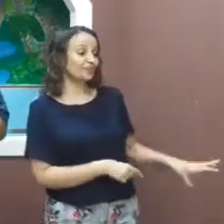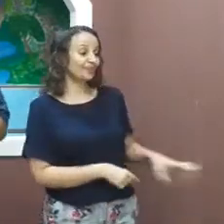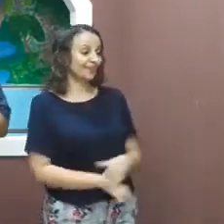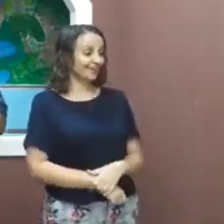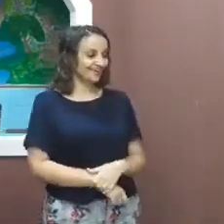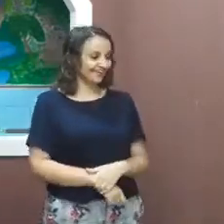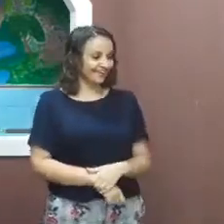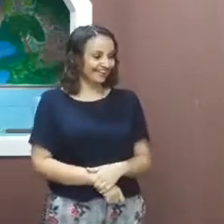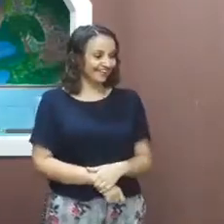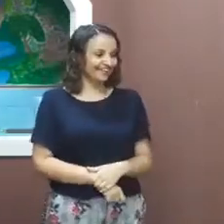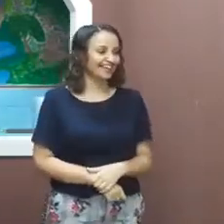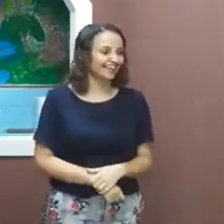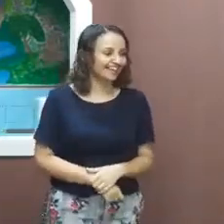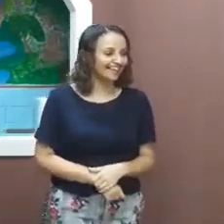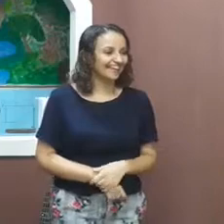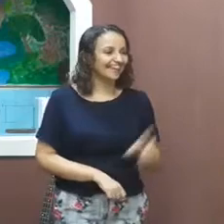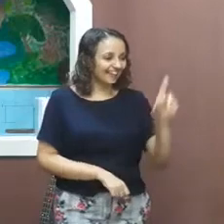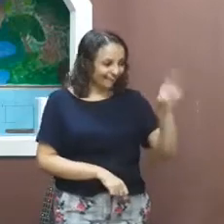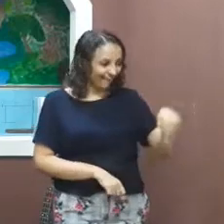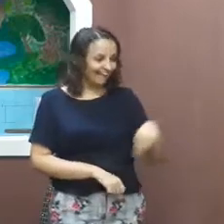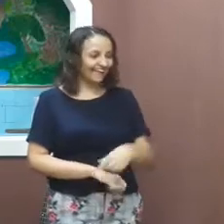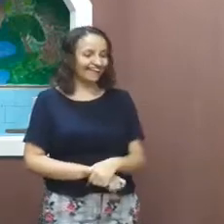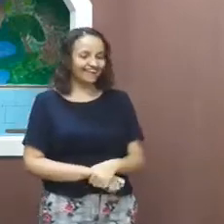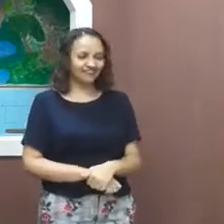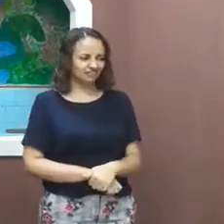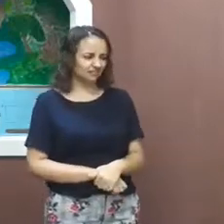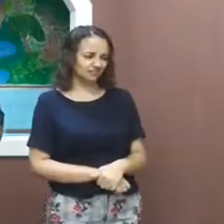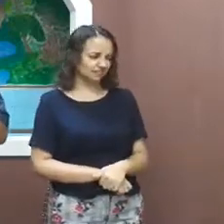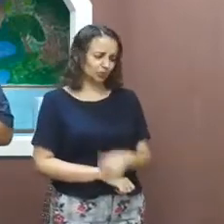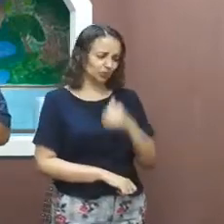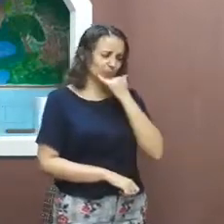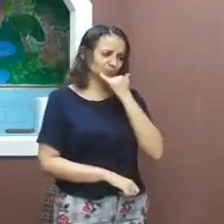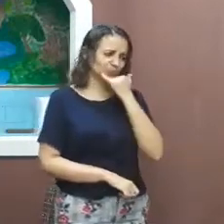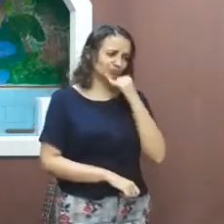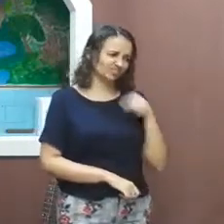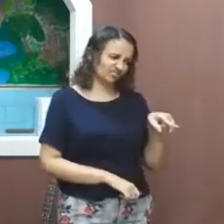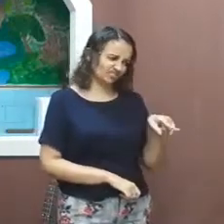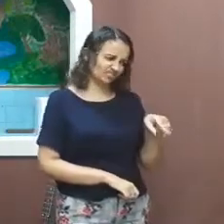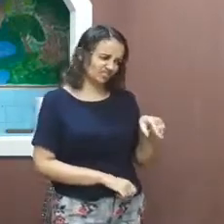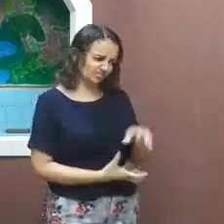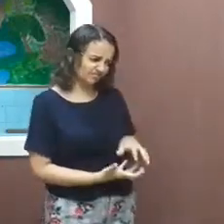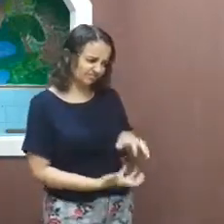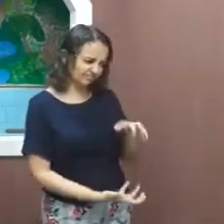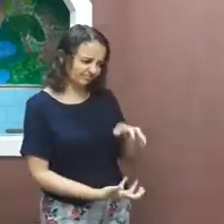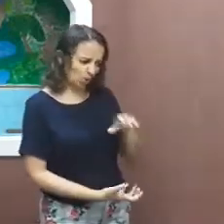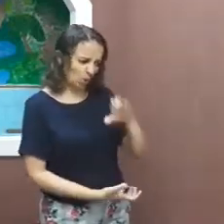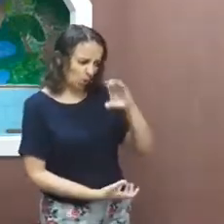Não, Corcel 1 não, pai. Isso aí não. Isso aí não dá certo não, Corcel 1